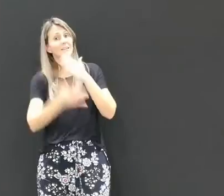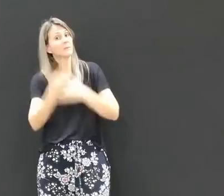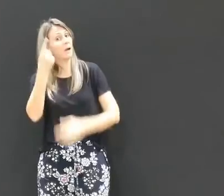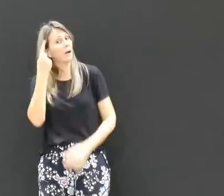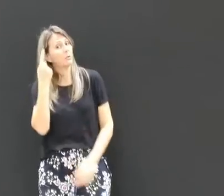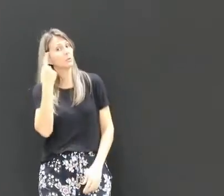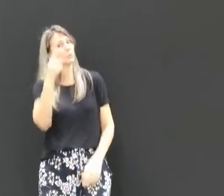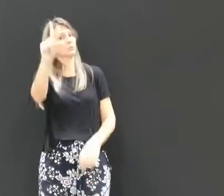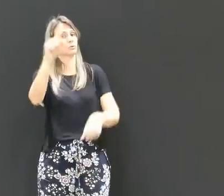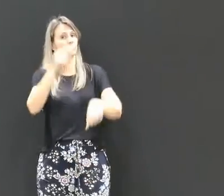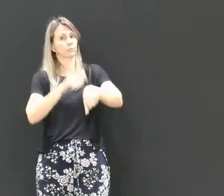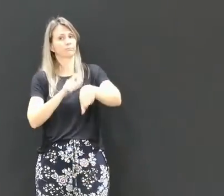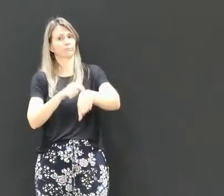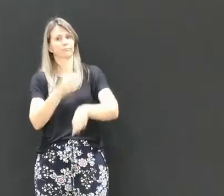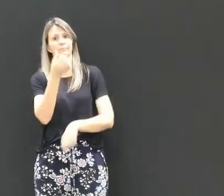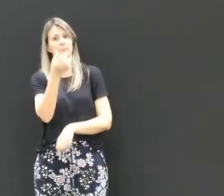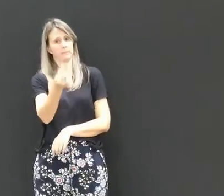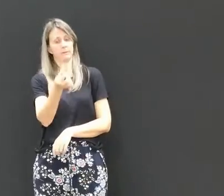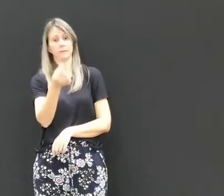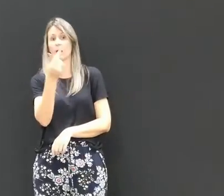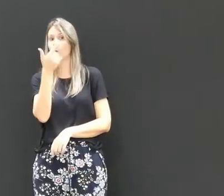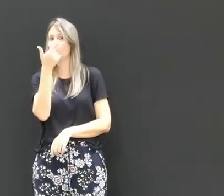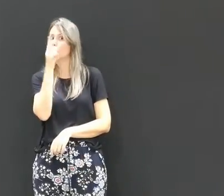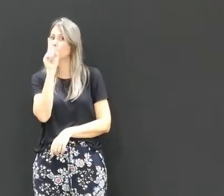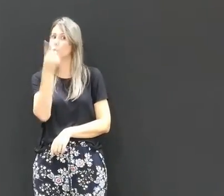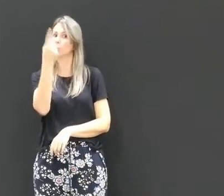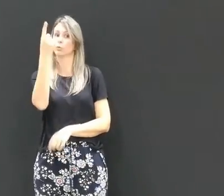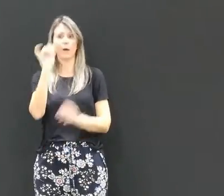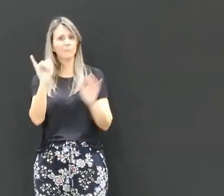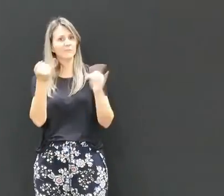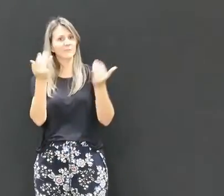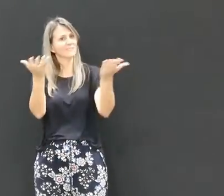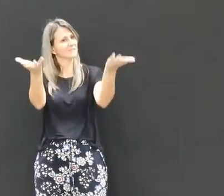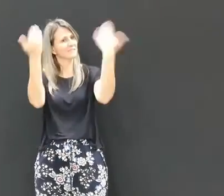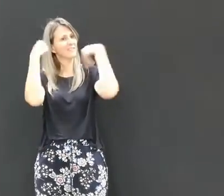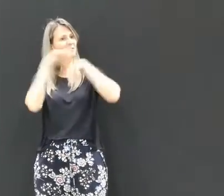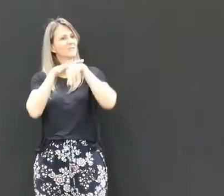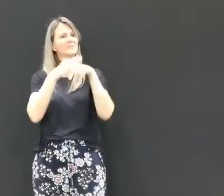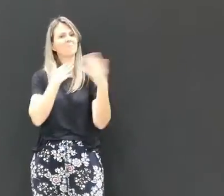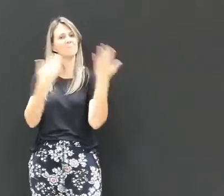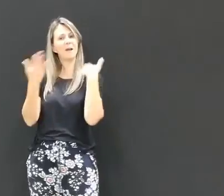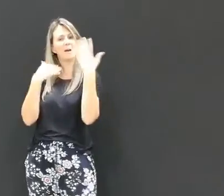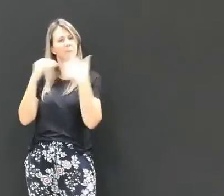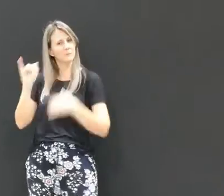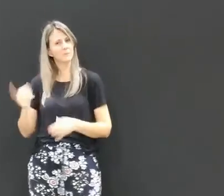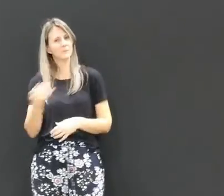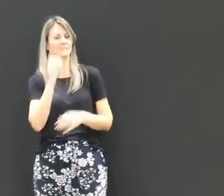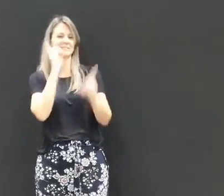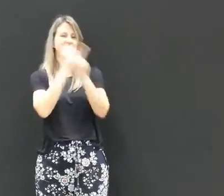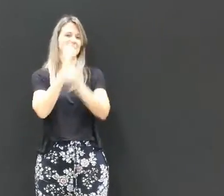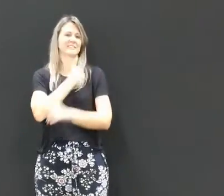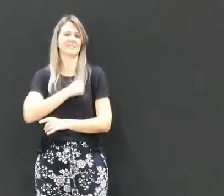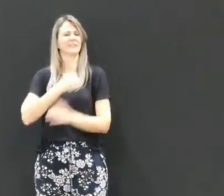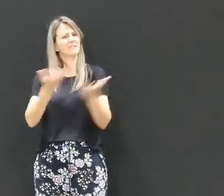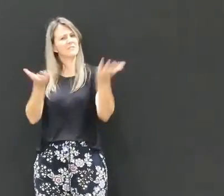tá? Em Libras, o último culto deste ano. Então, ele vai começar no horário de sempre, às 6 horas. Então, venham, aproveitem, vamos